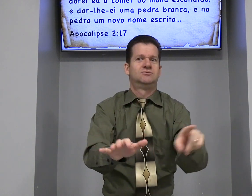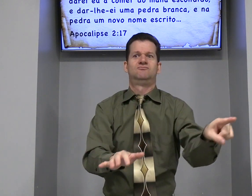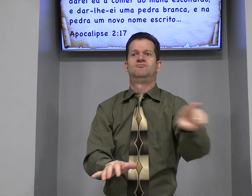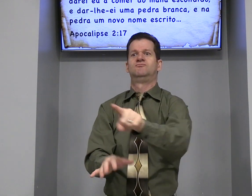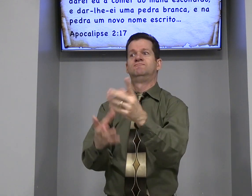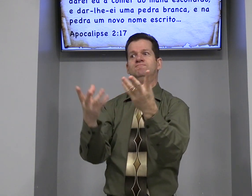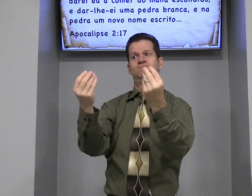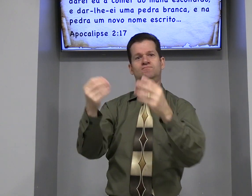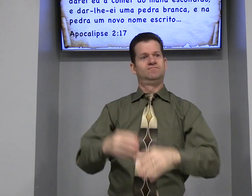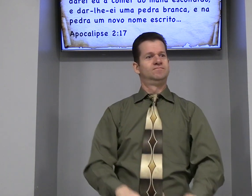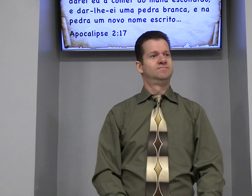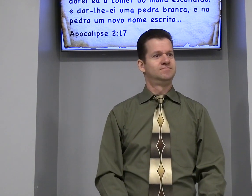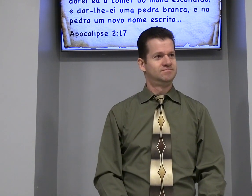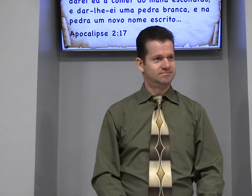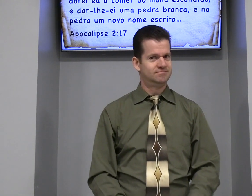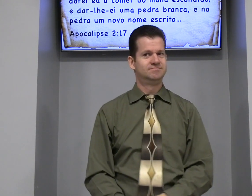abençoar você muito.